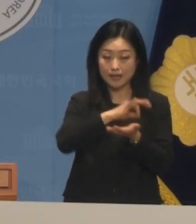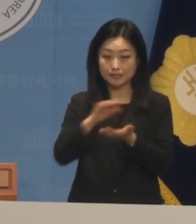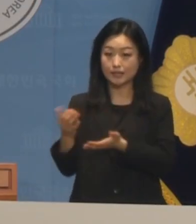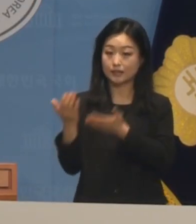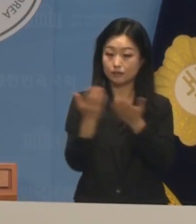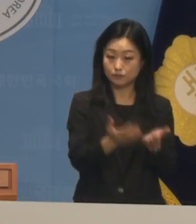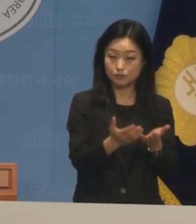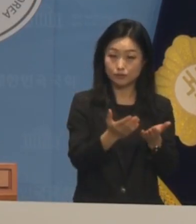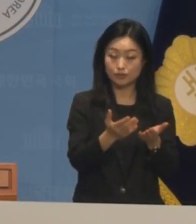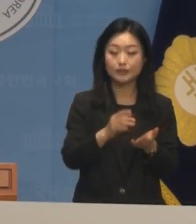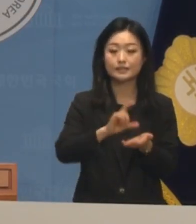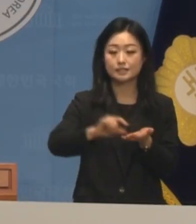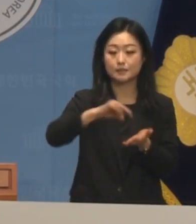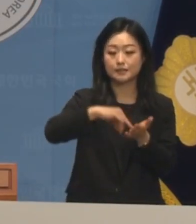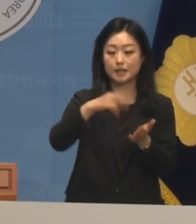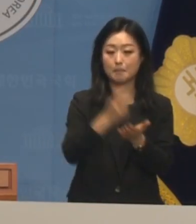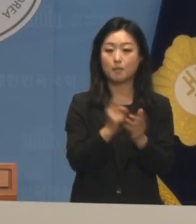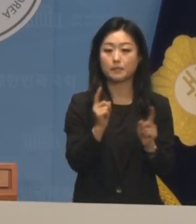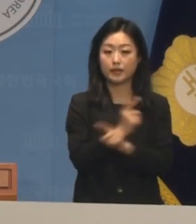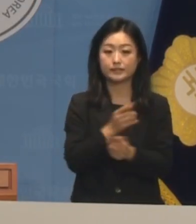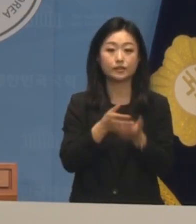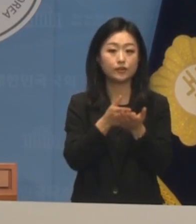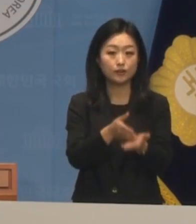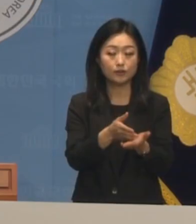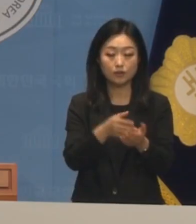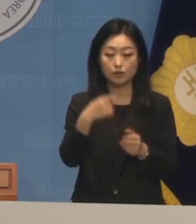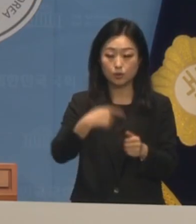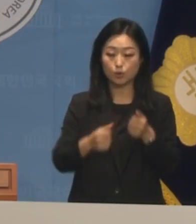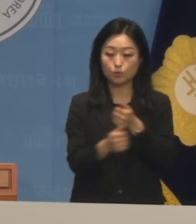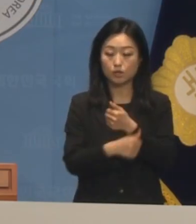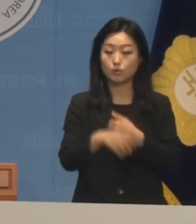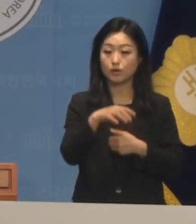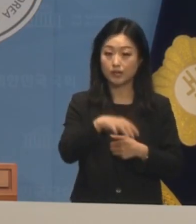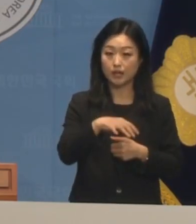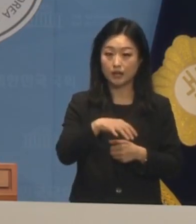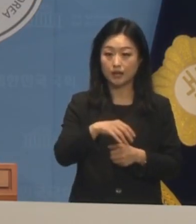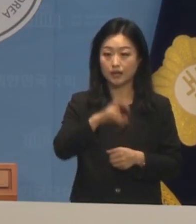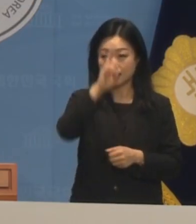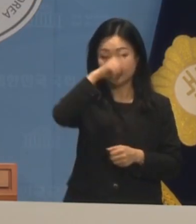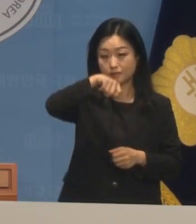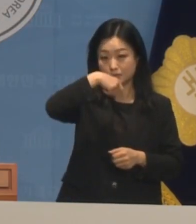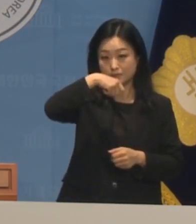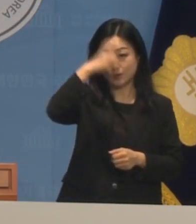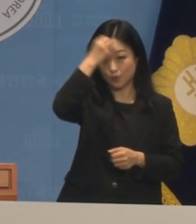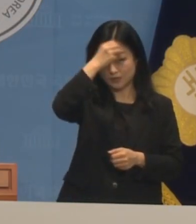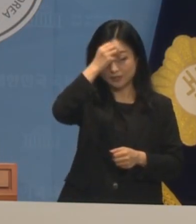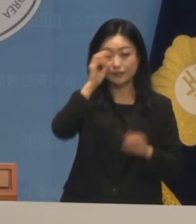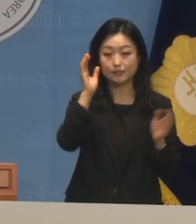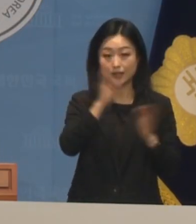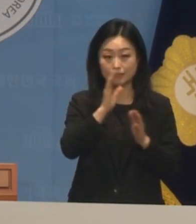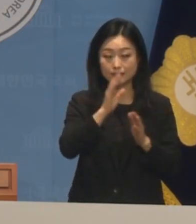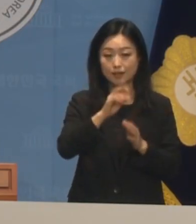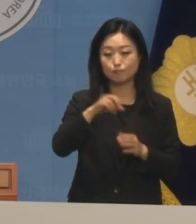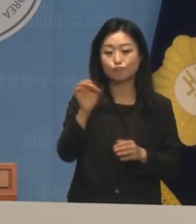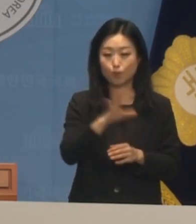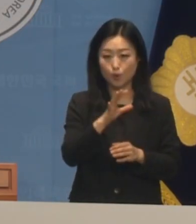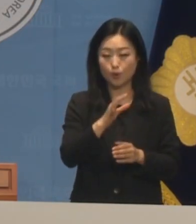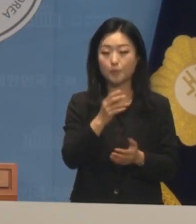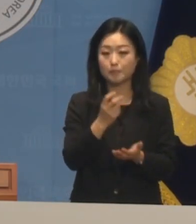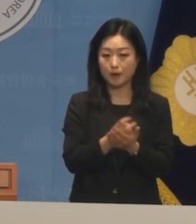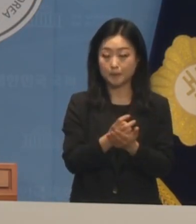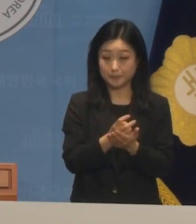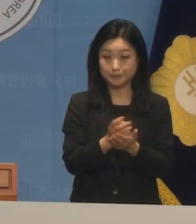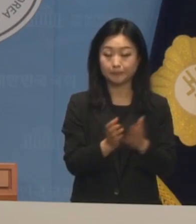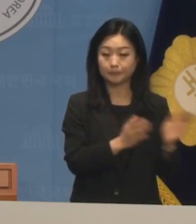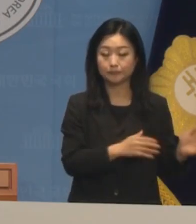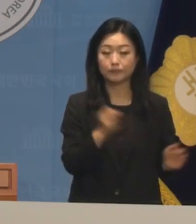위한 필수학습 환경을 유지하고 개선하는 데 심각한 위협이 될 것입니다. 전국 시도교육감 협의회에서 요청하는 재정